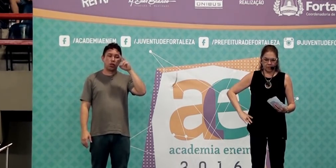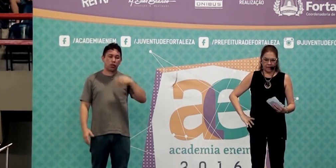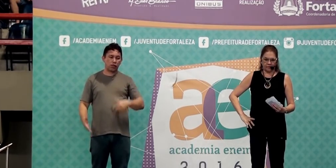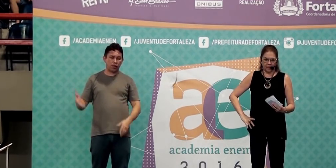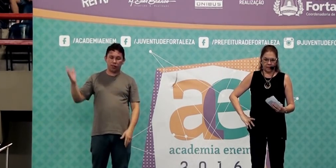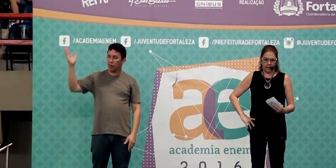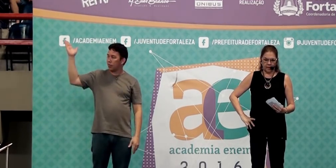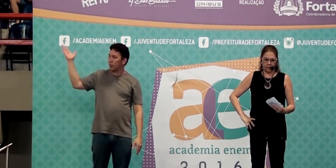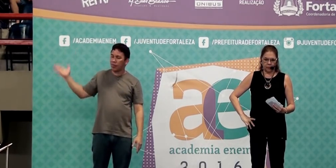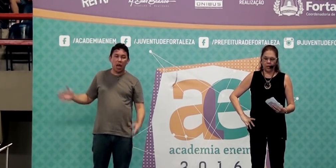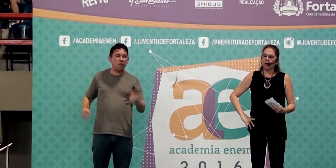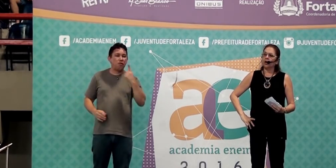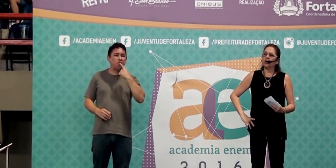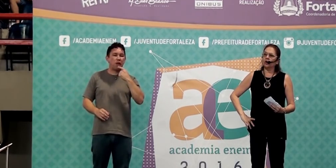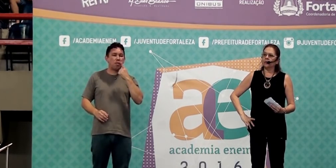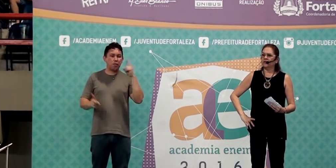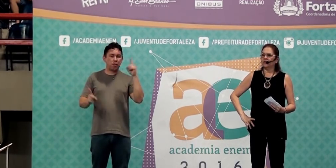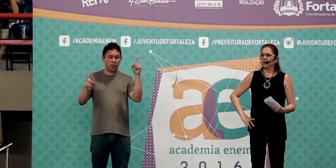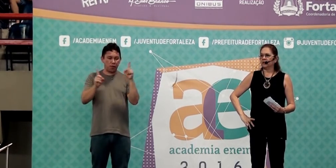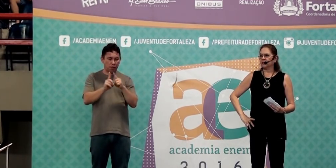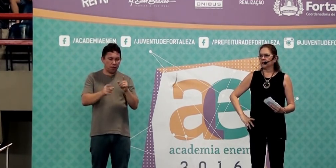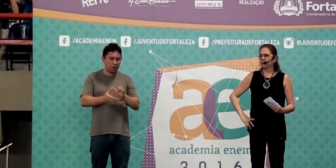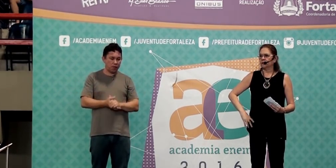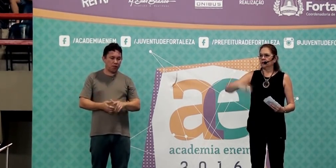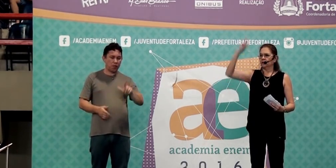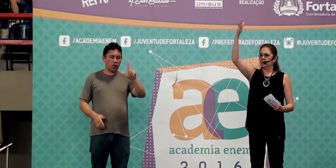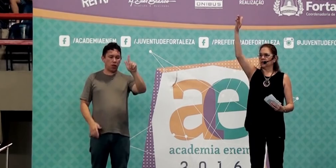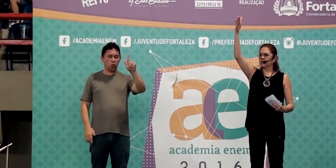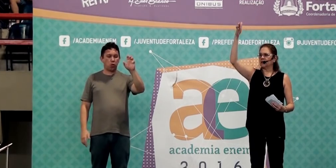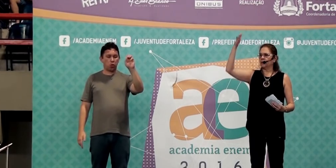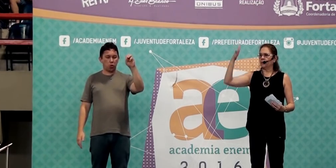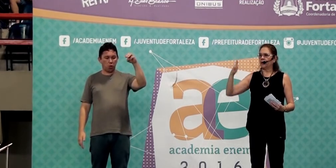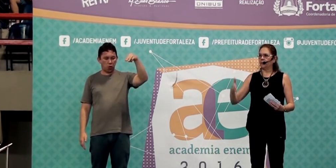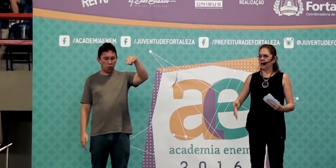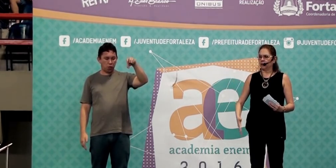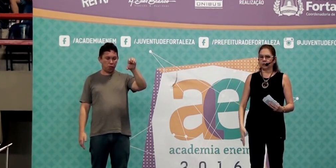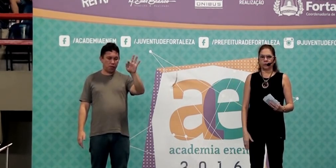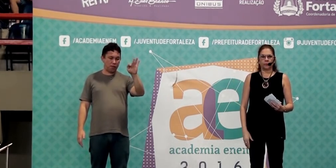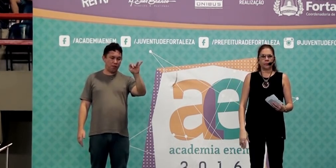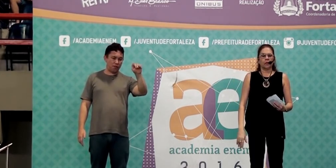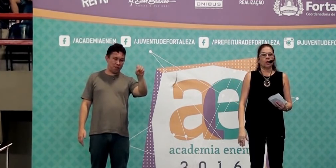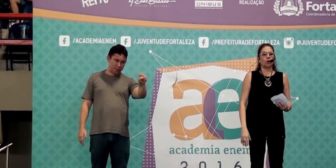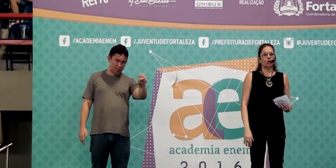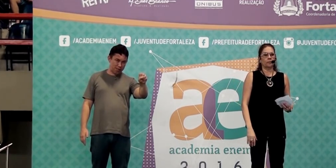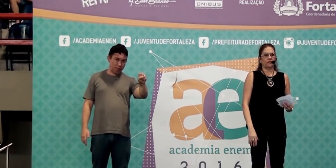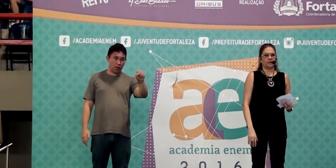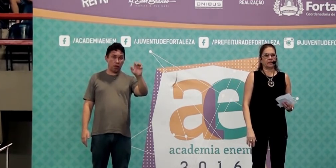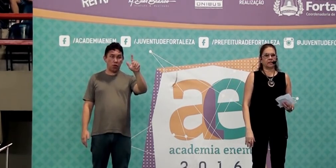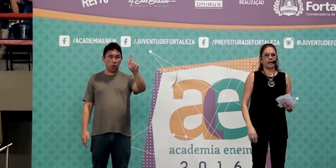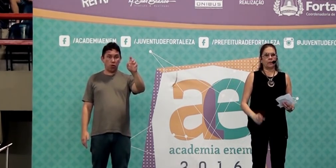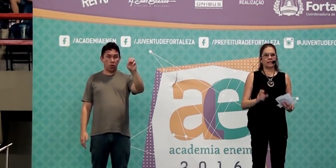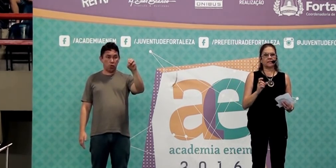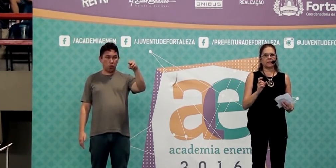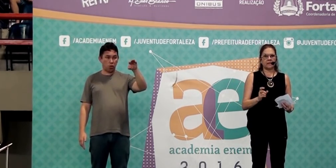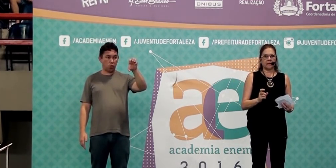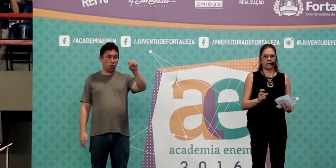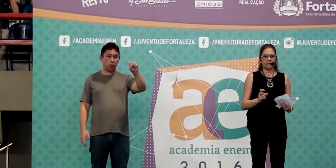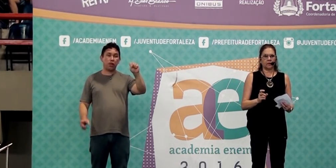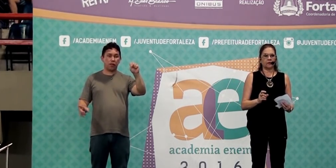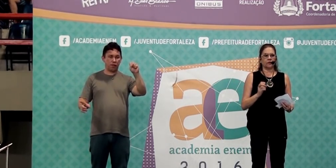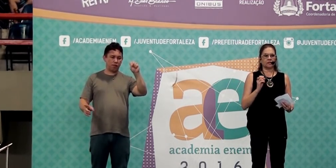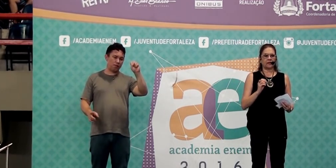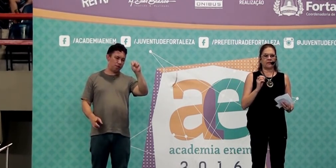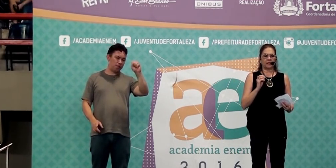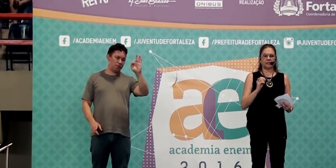sigla que está em vermelho. GOMEFIS, de cima para baixo. GOMEFIS é uma